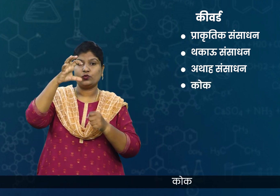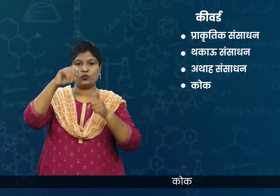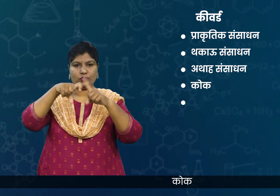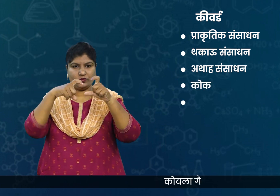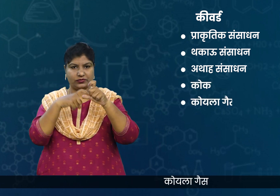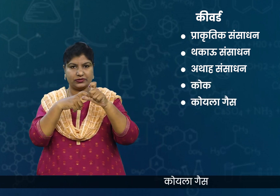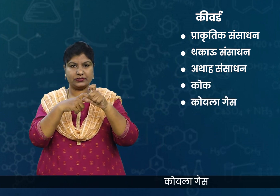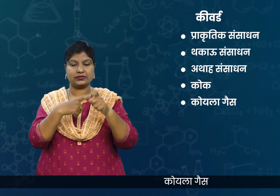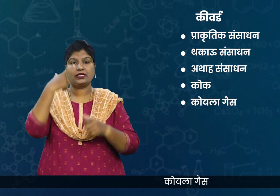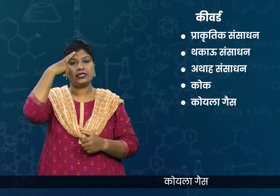कोयला गैस,